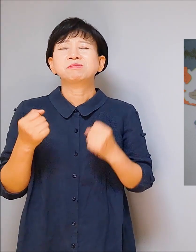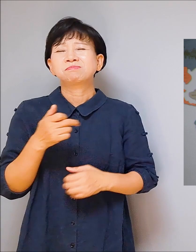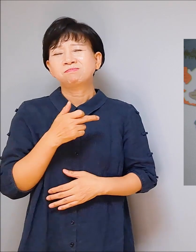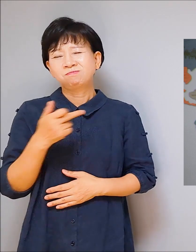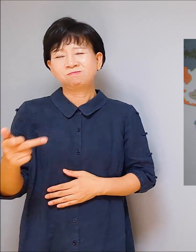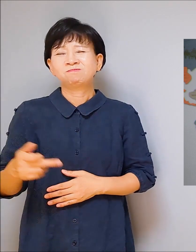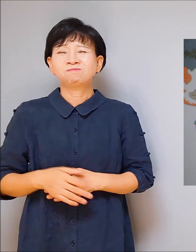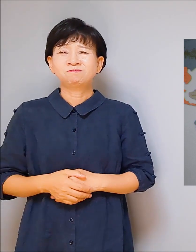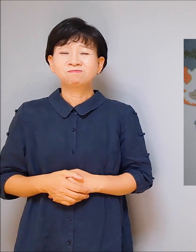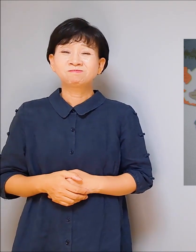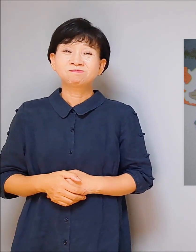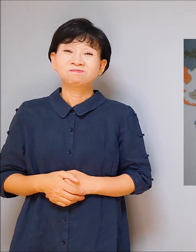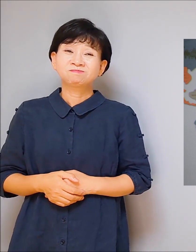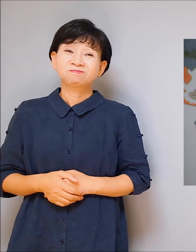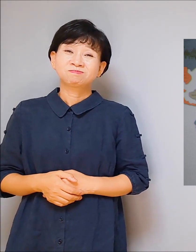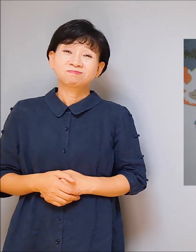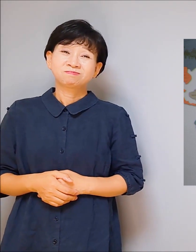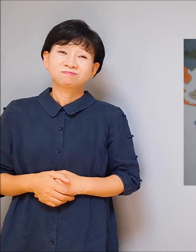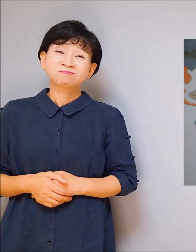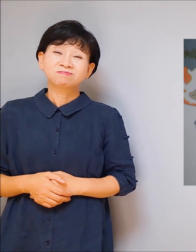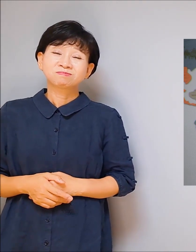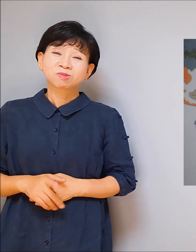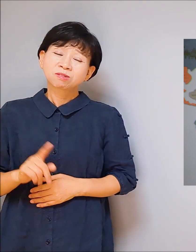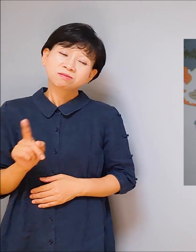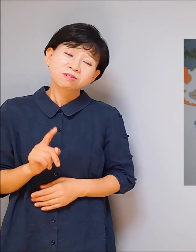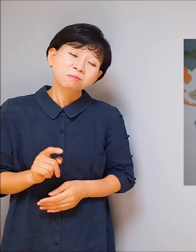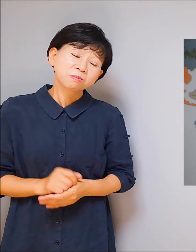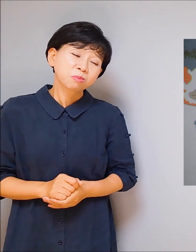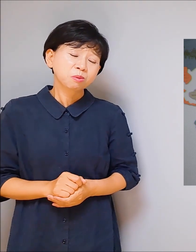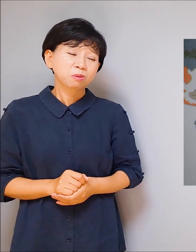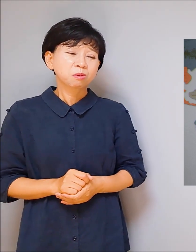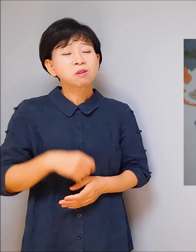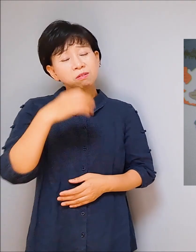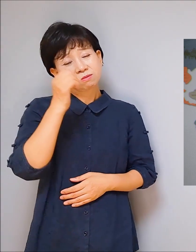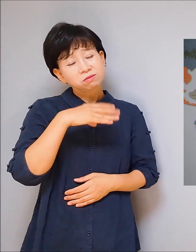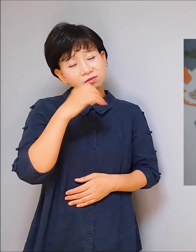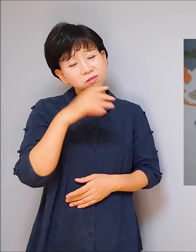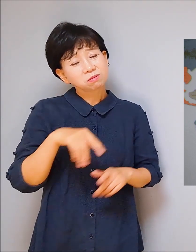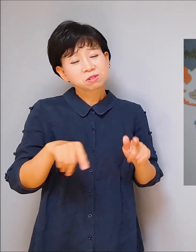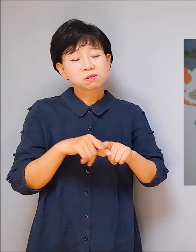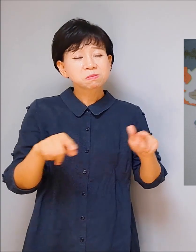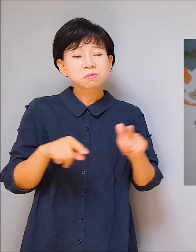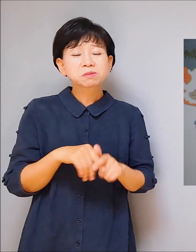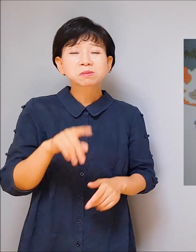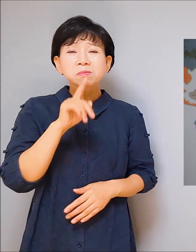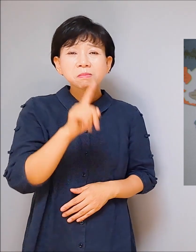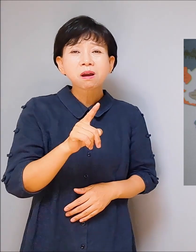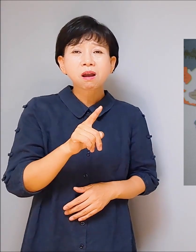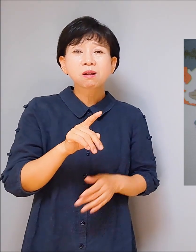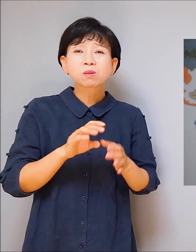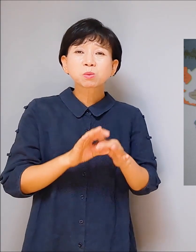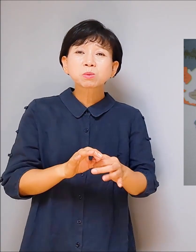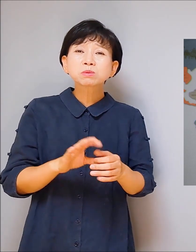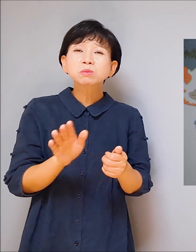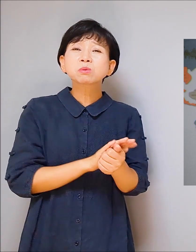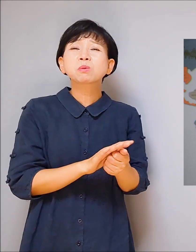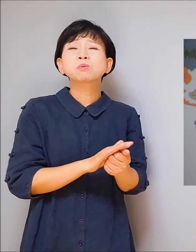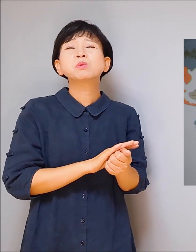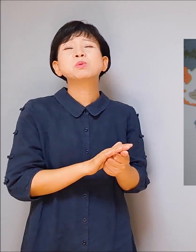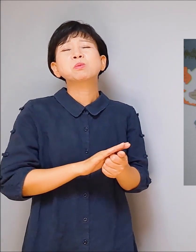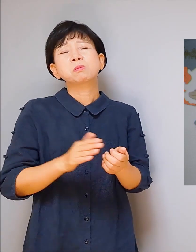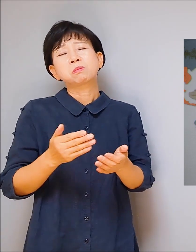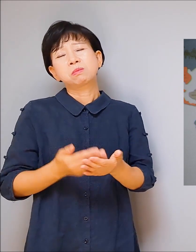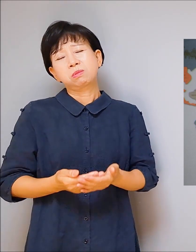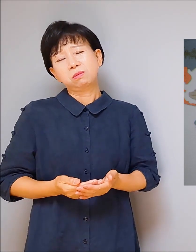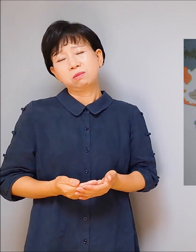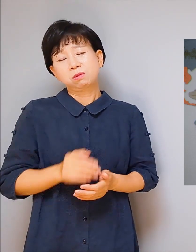이야기인데 그냥 별것도 아닌 말에 큰 힘을 얻을 때가 있어요. 주변에 믿음의 사람들이